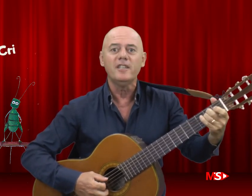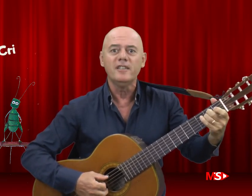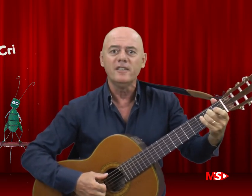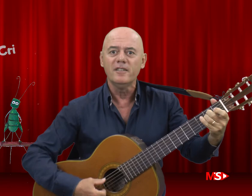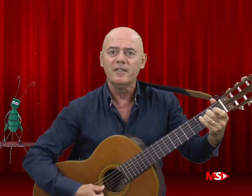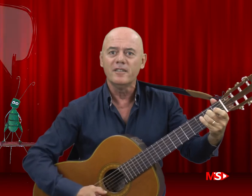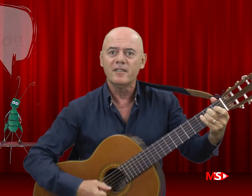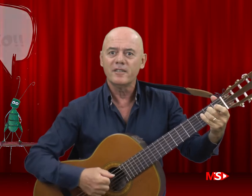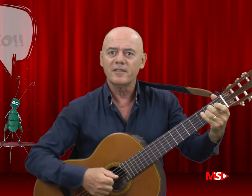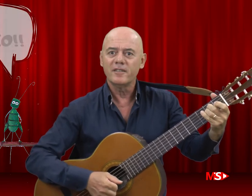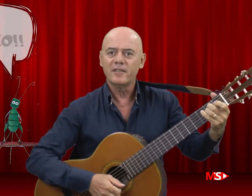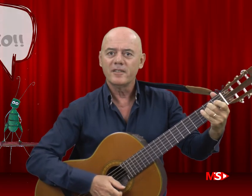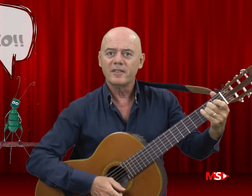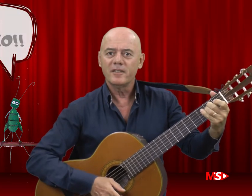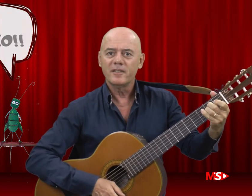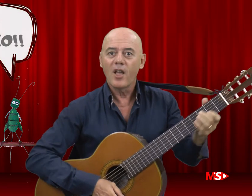cri.